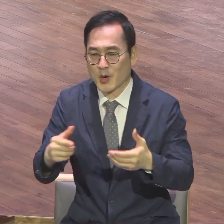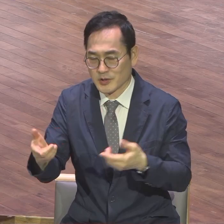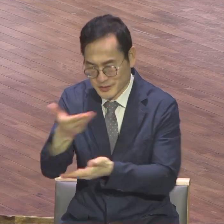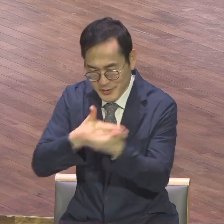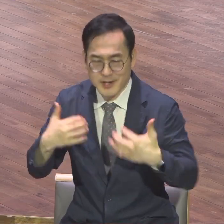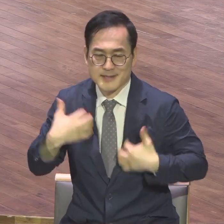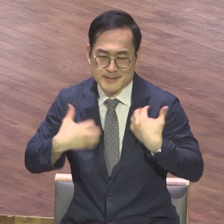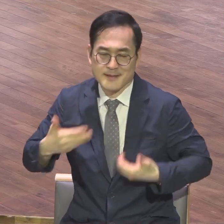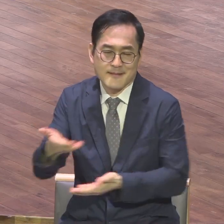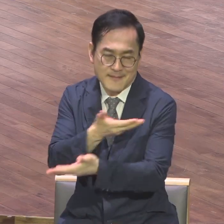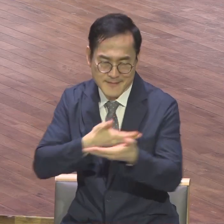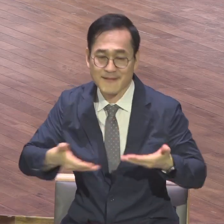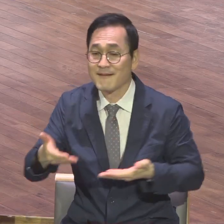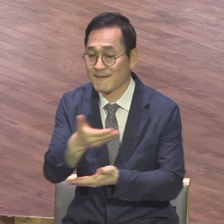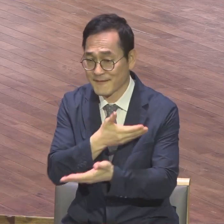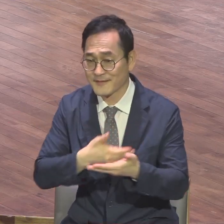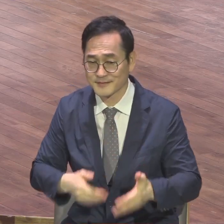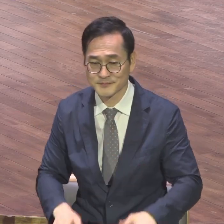기뻐하니라.